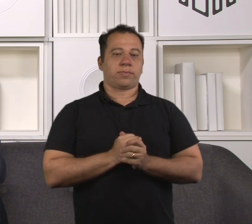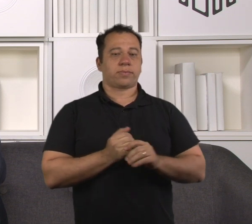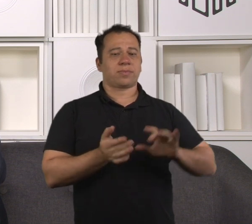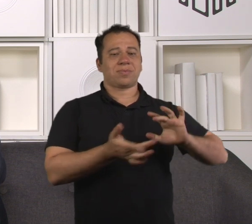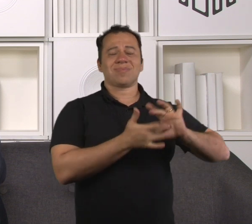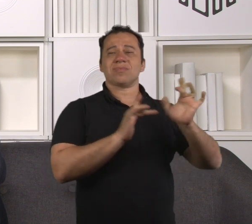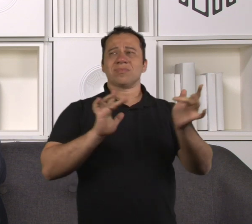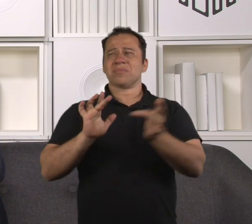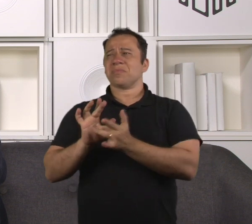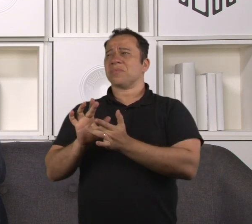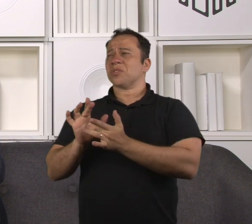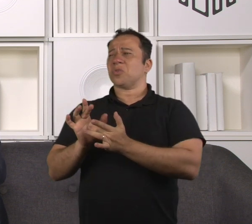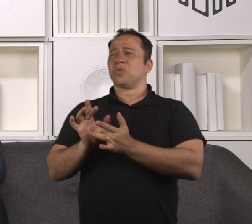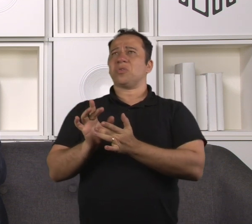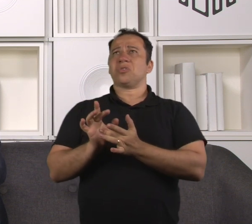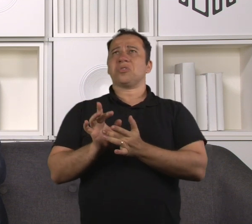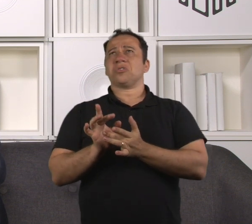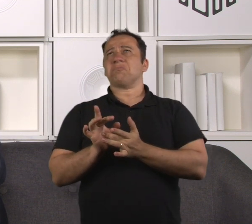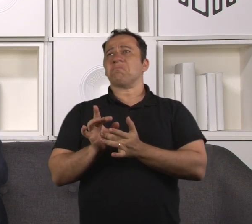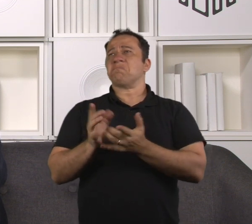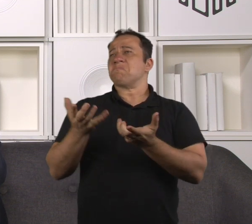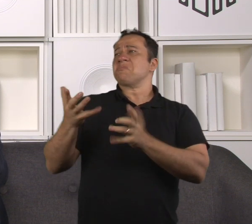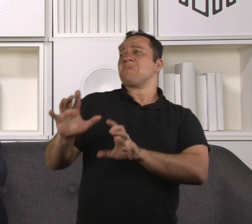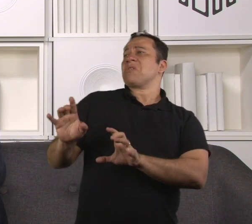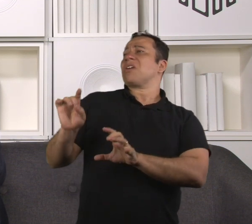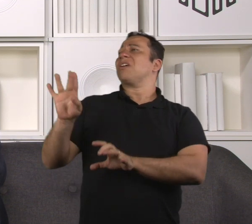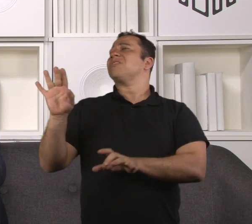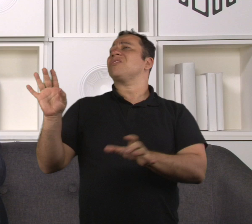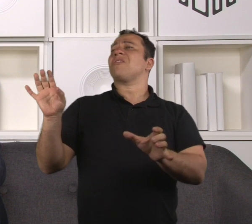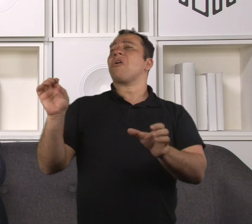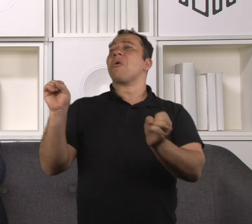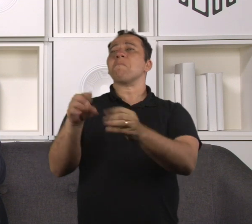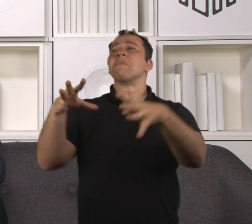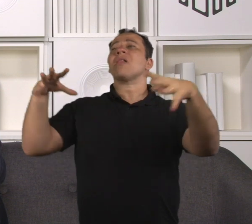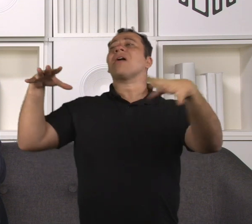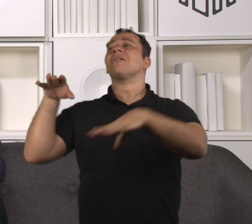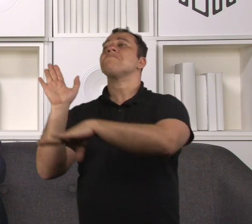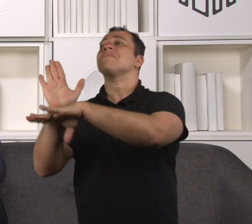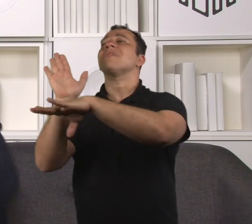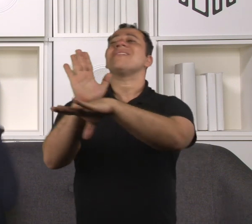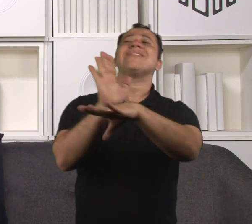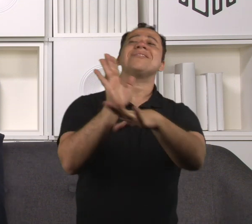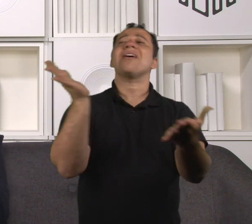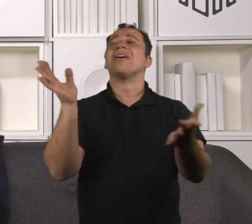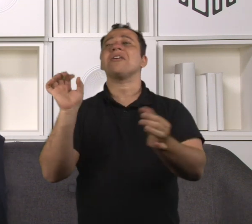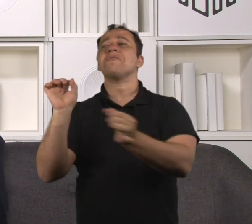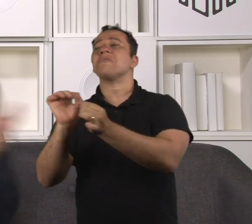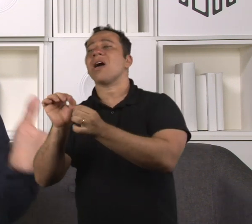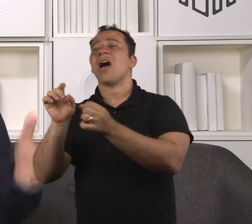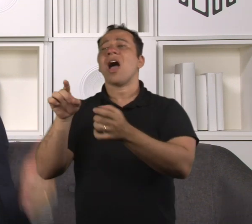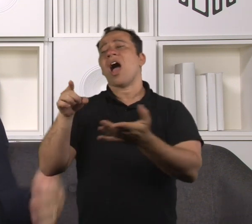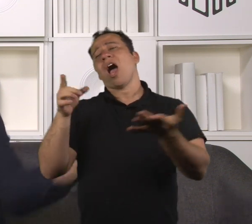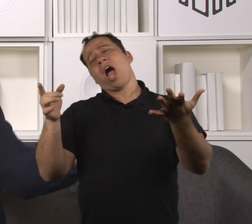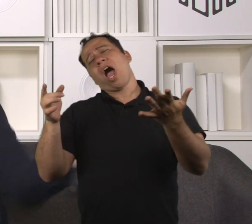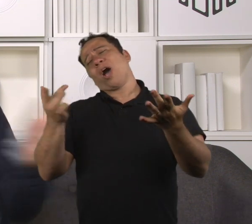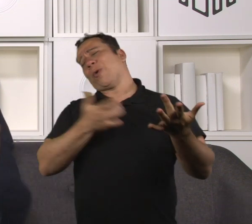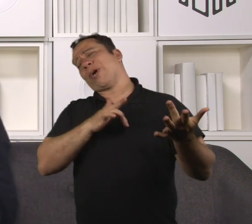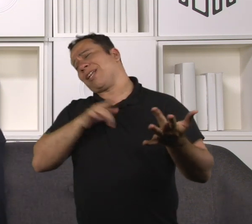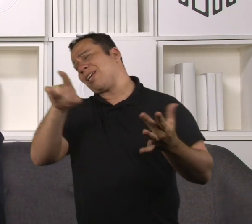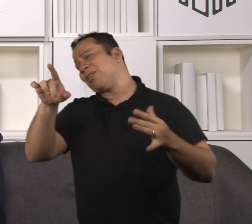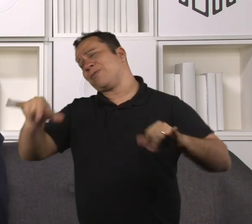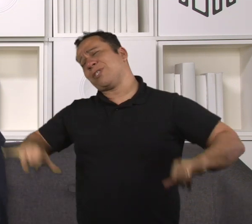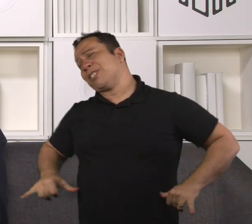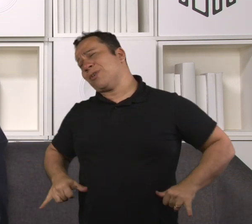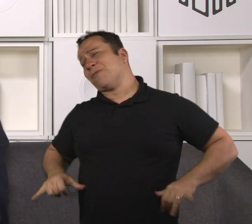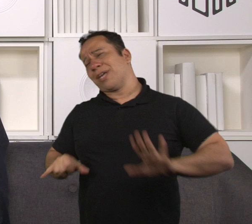Jesus não realiza milagres para o conforto humano. Jesus não vem para dizer, você está sofrendo, deixa eu fazer um milagre